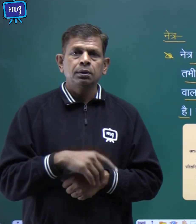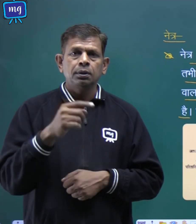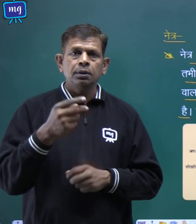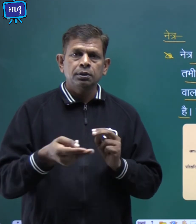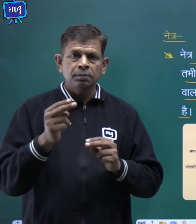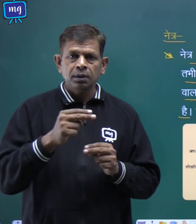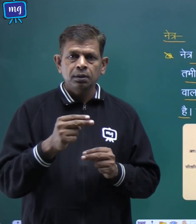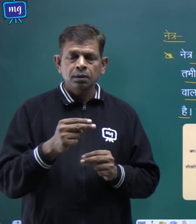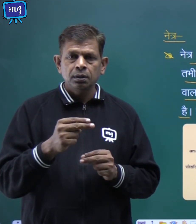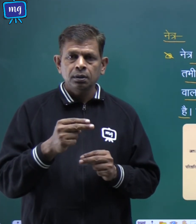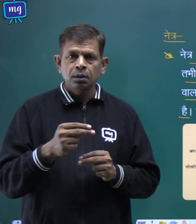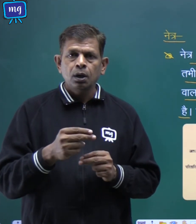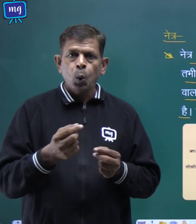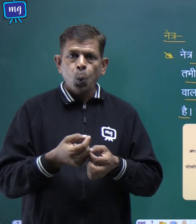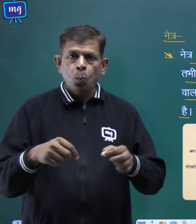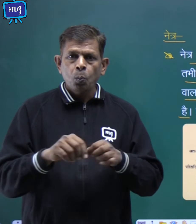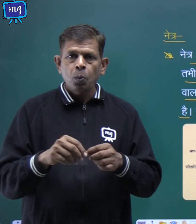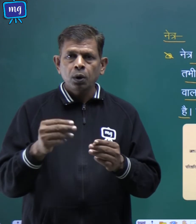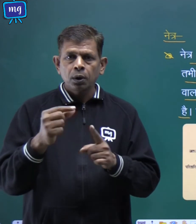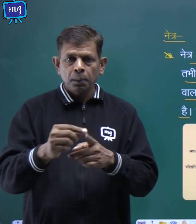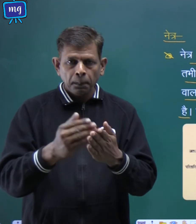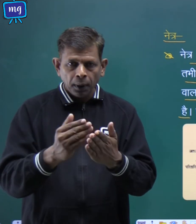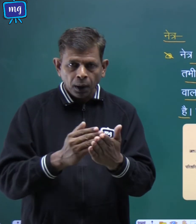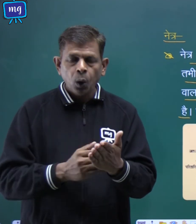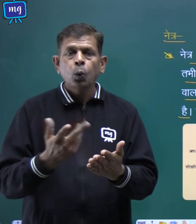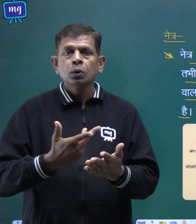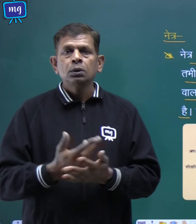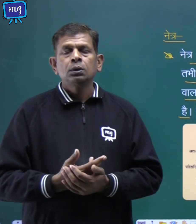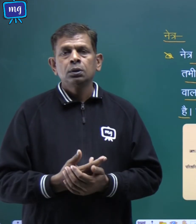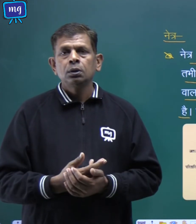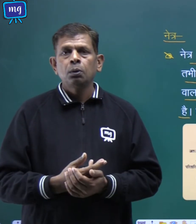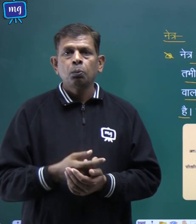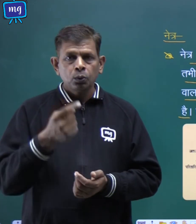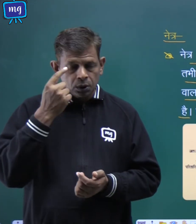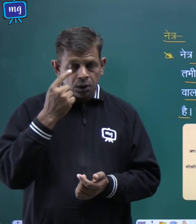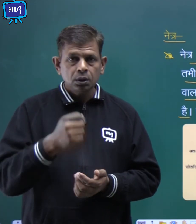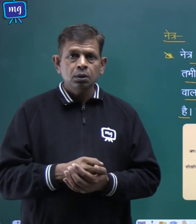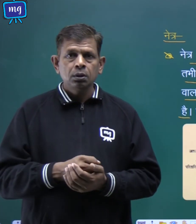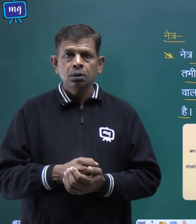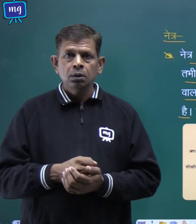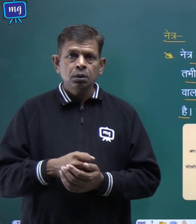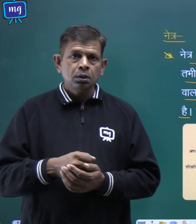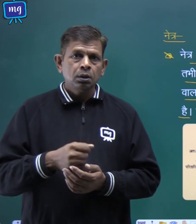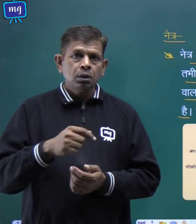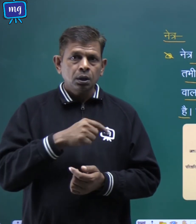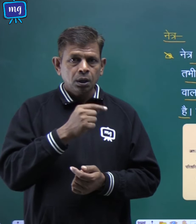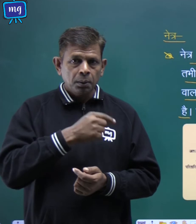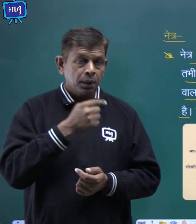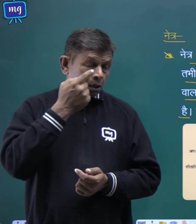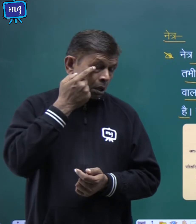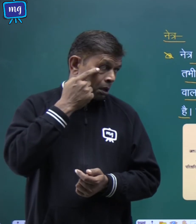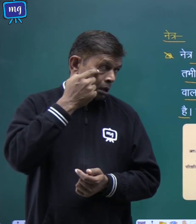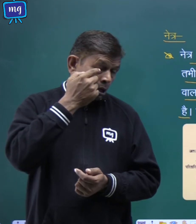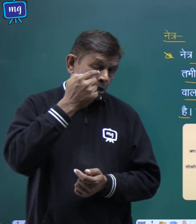इसमें मुख्य भाग जो हैं कौन कौन से हैं बच्चों? पुतली, ये परितारिका,